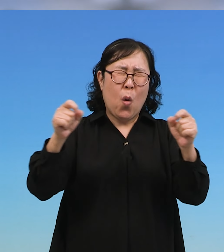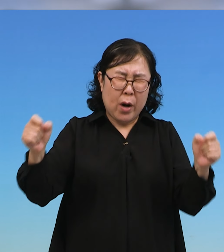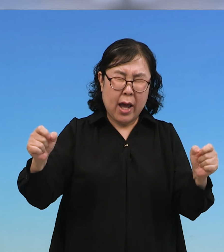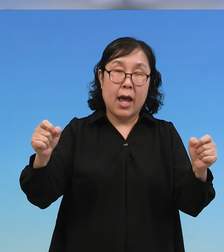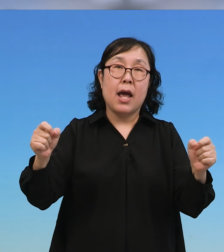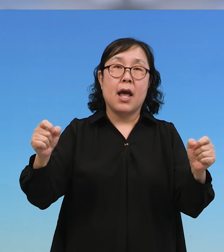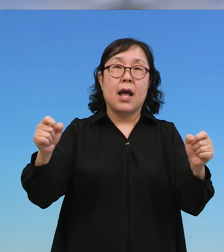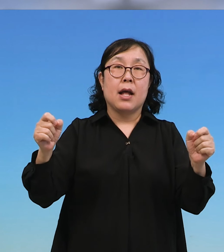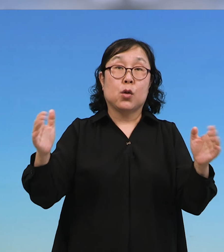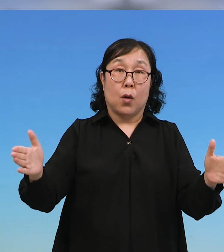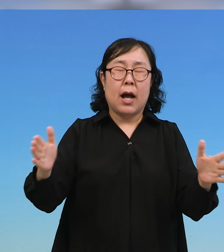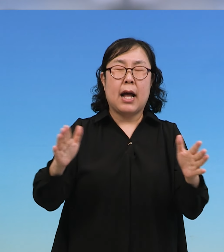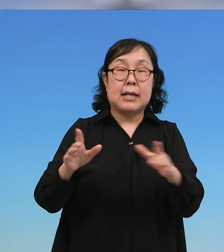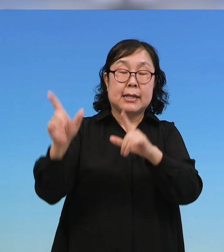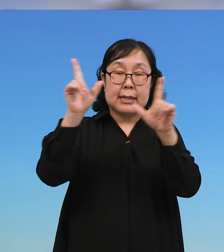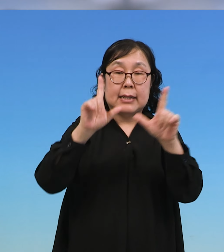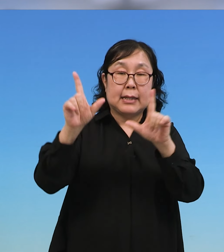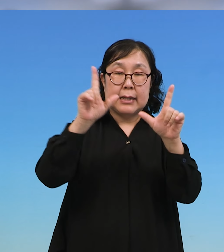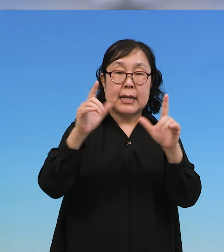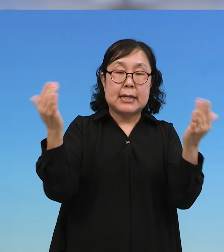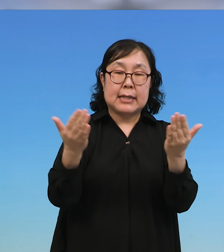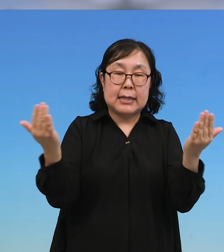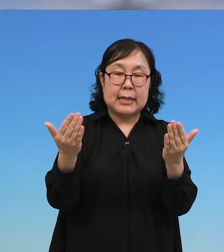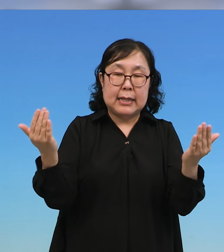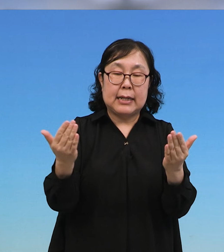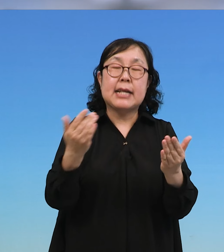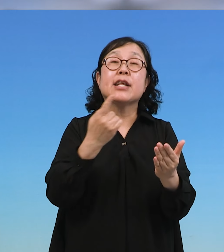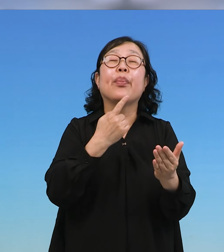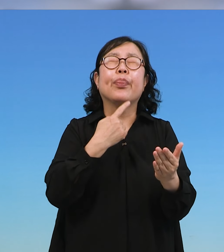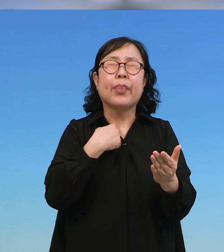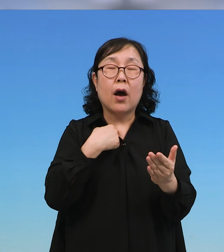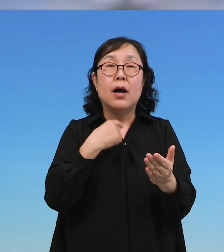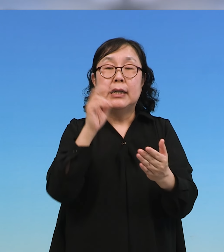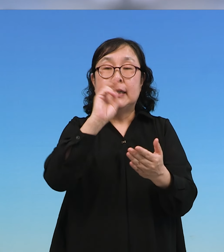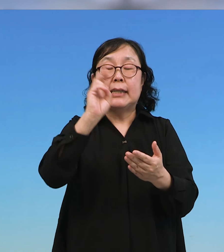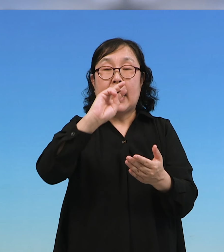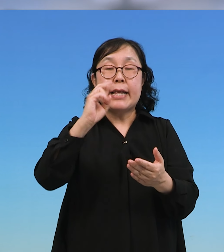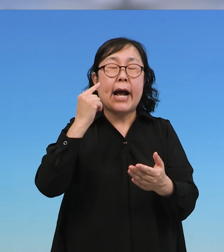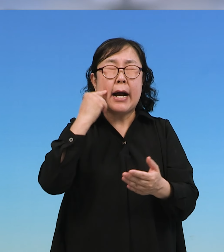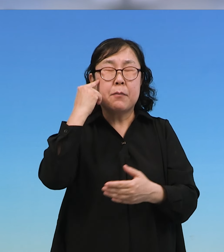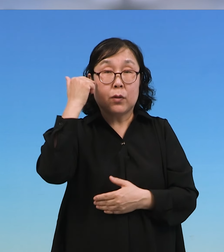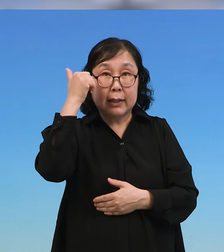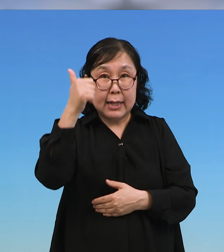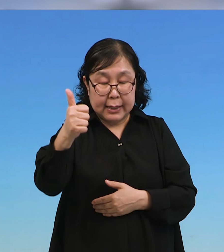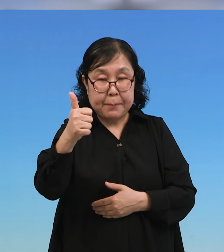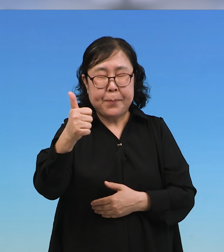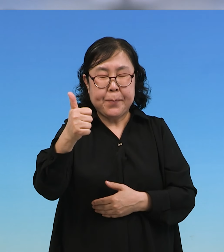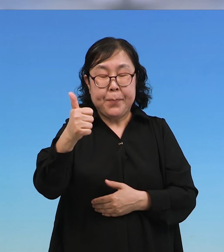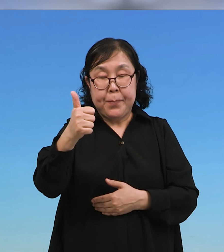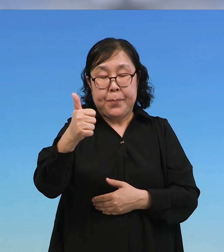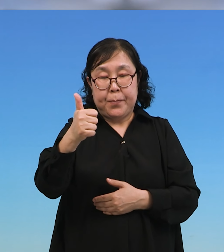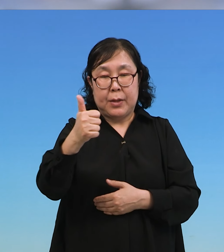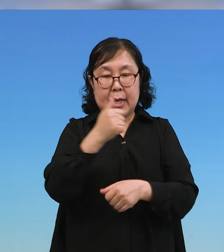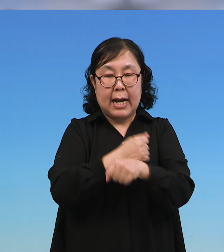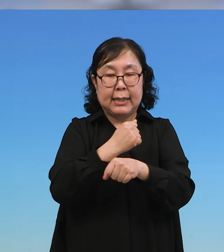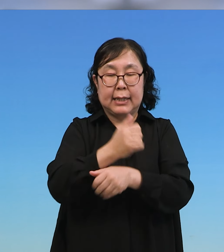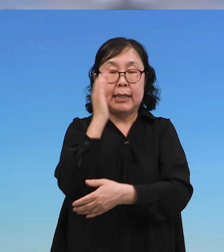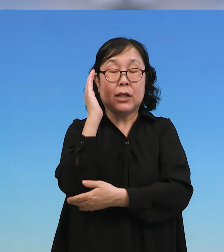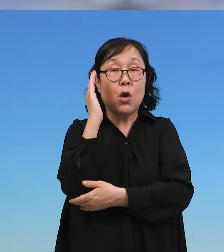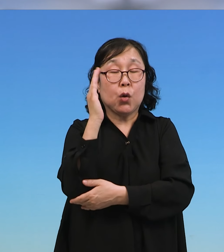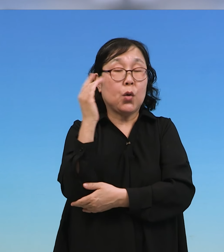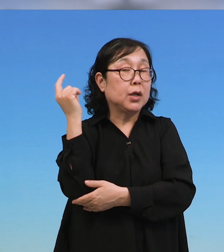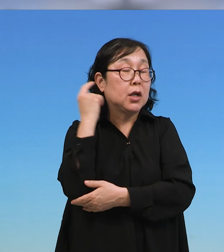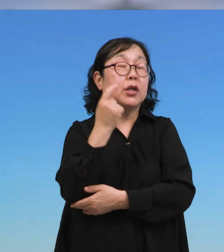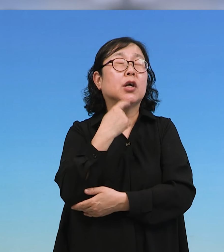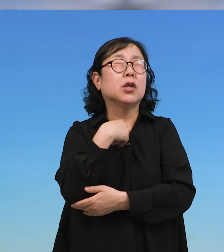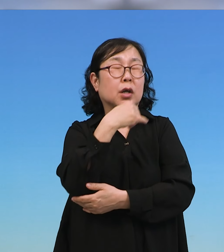교회는 부교역자 복이 좀 있잖아요. 좋은 교역자들이 참 많습니다. 그리고 찬양 사역자들도 얼마나 예배에